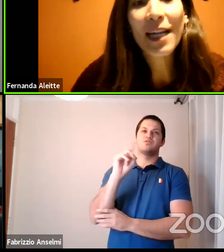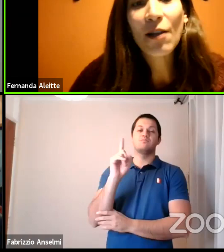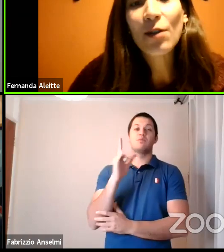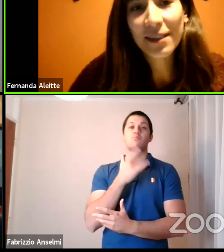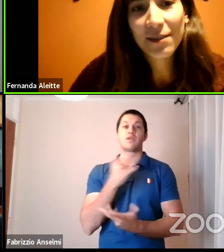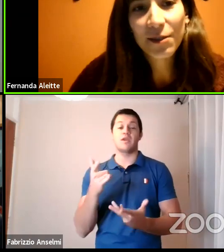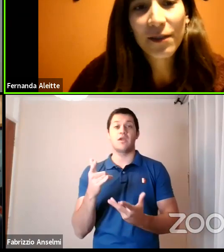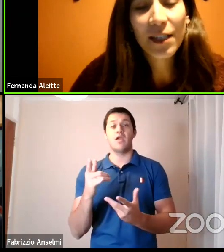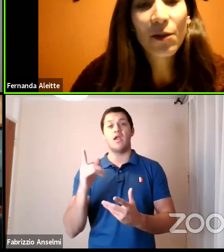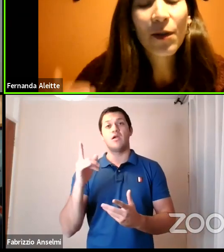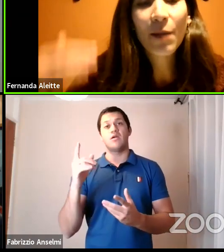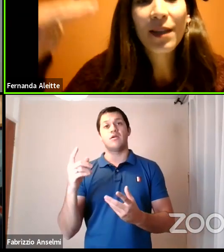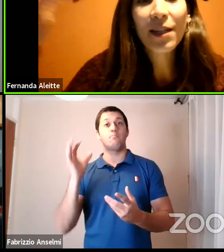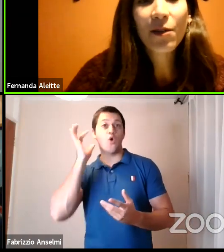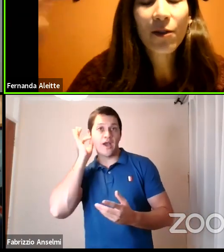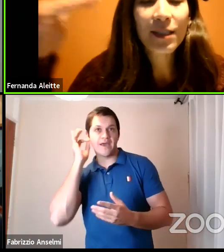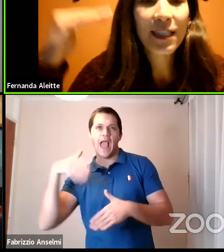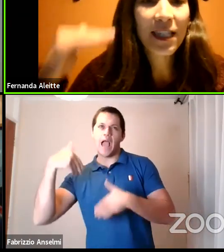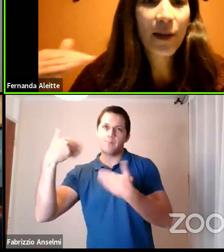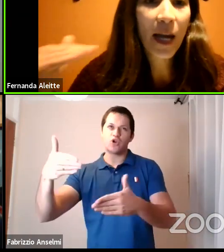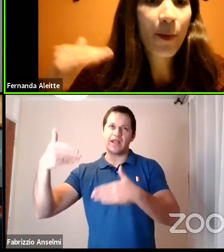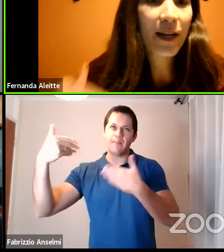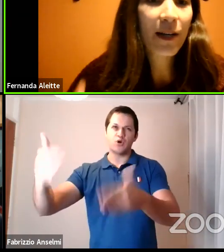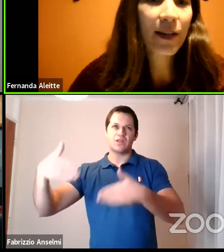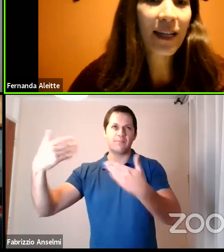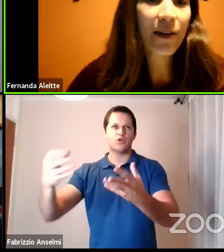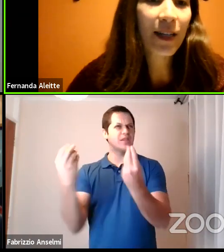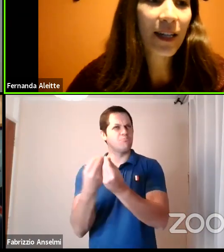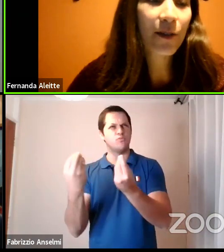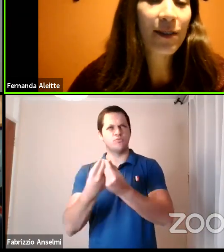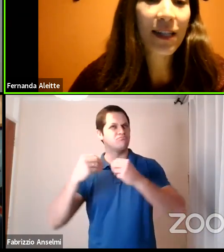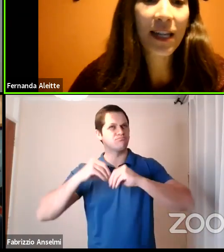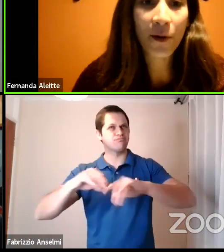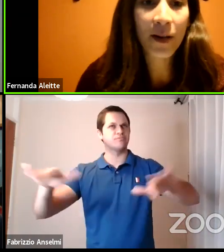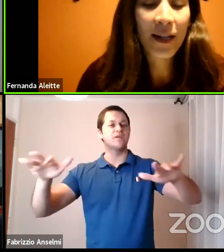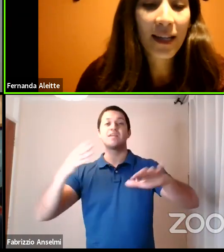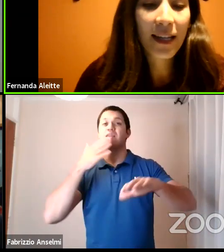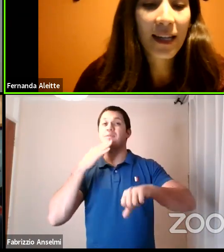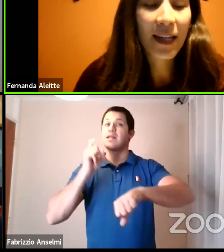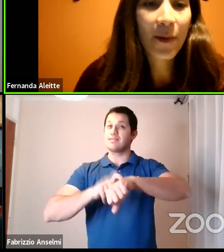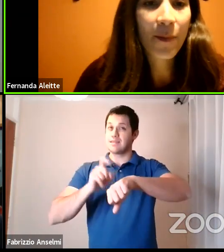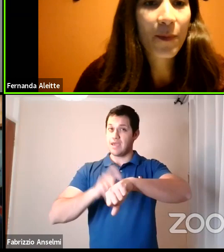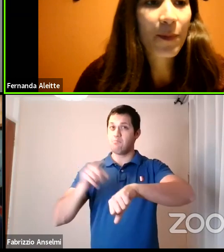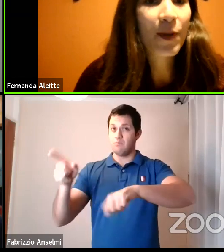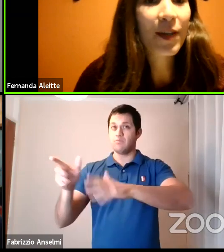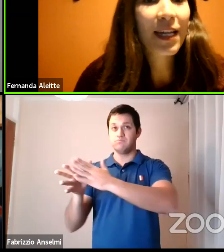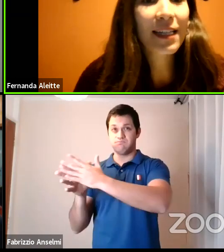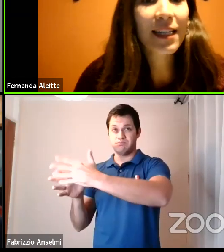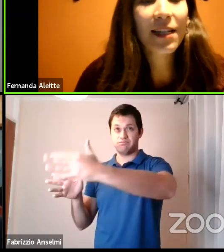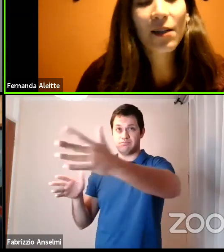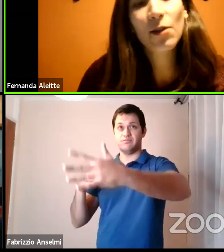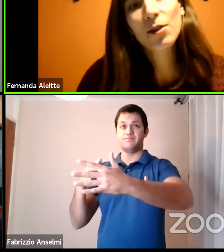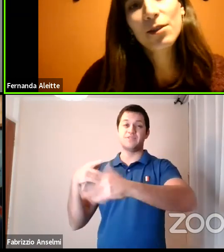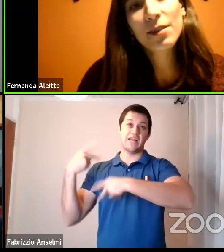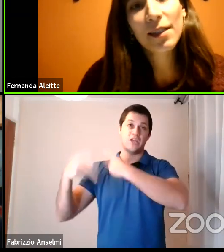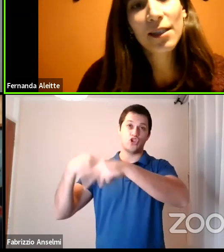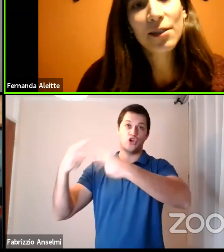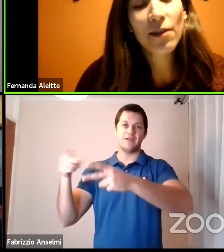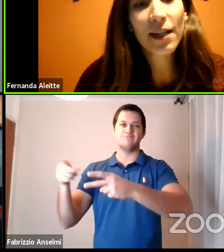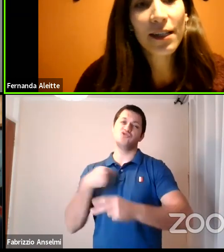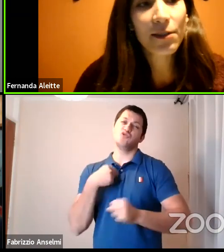muy inspiradores, sobre todo dependiendo, considerando la época en los que estos se dieron. Podría elegir